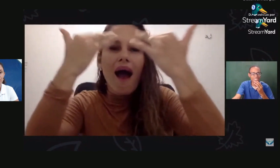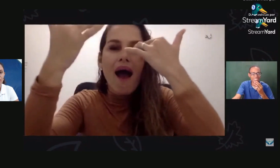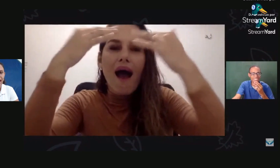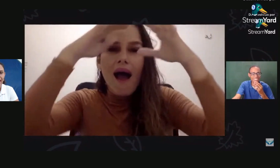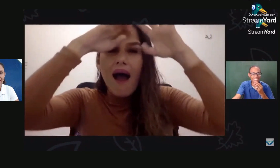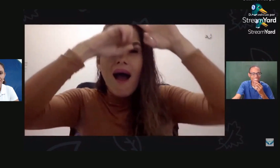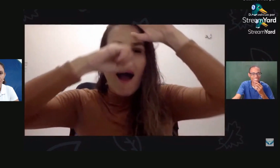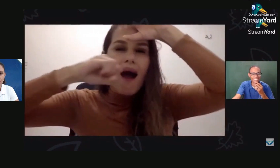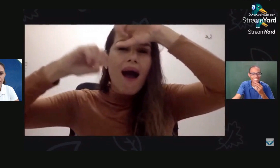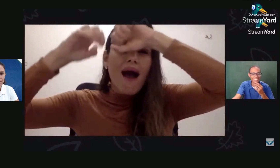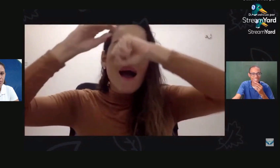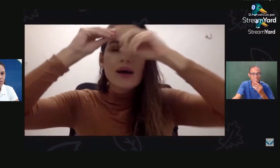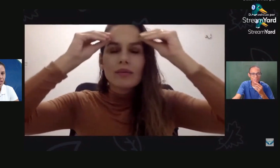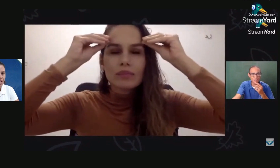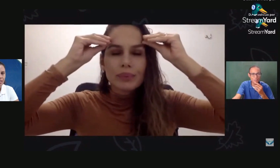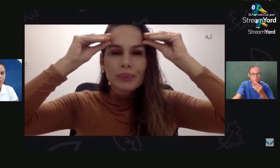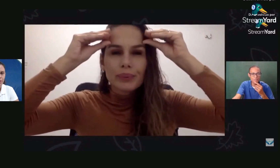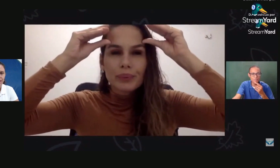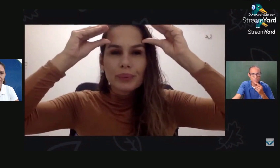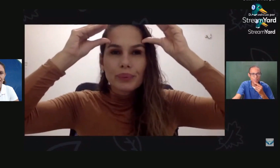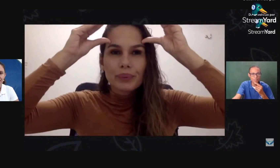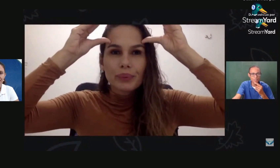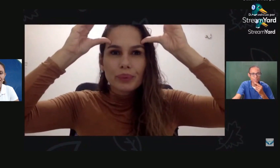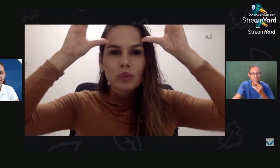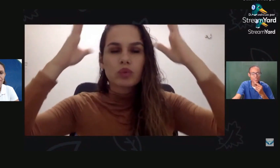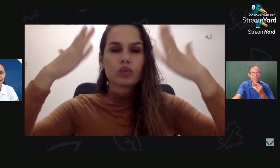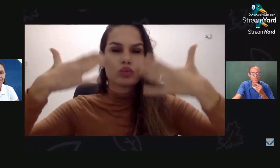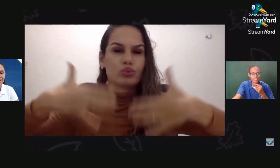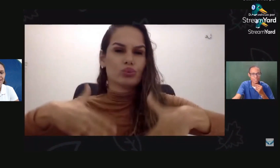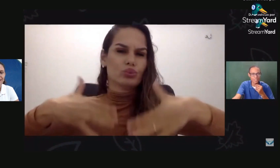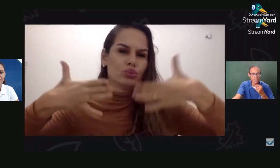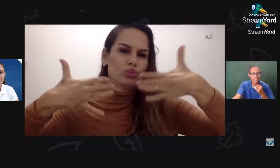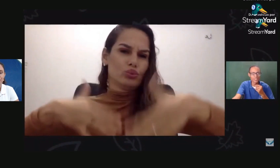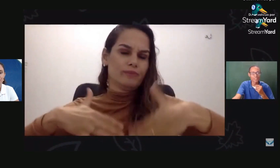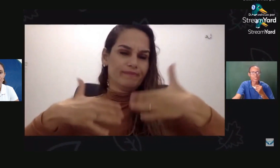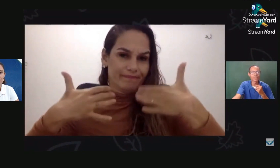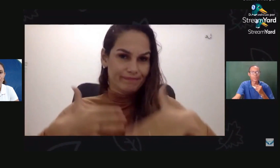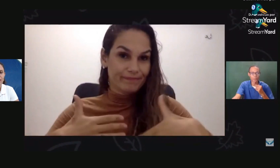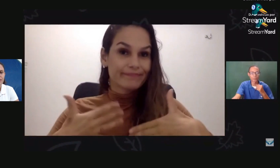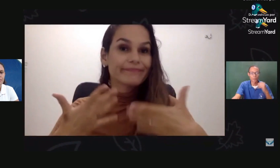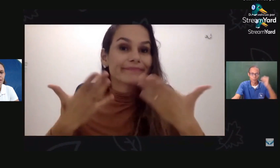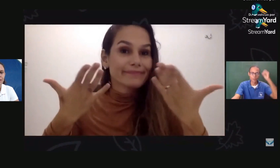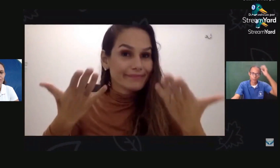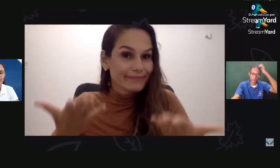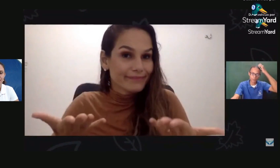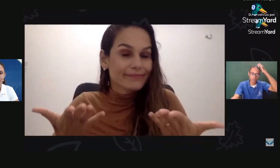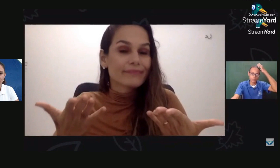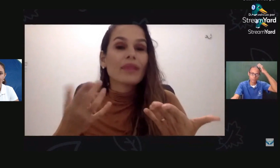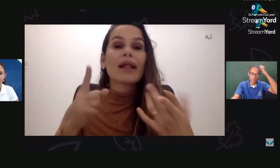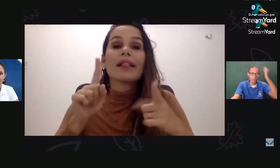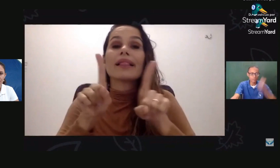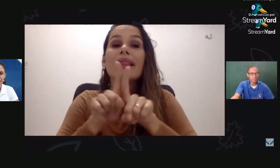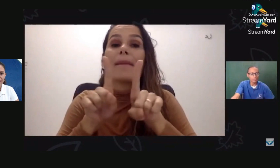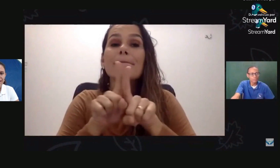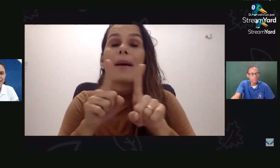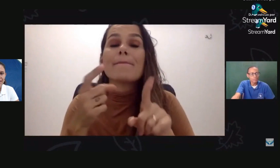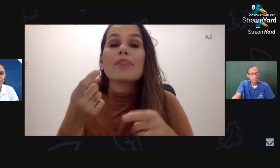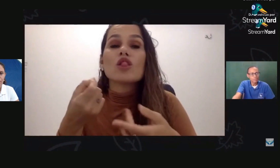verdade emocionada, muito emocionada, porque os meus conhecimentos assim